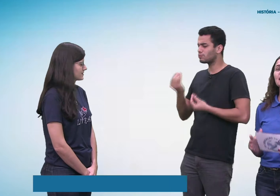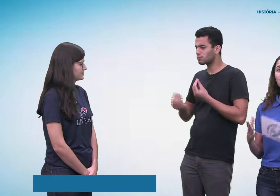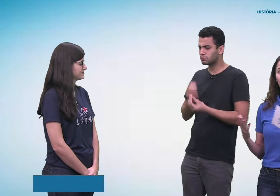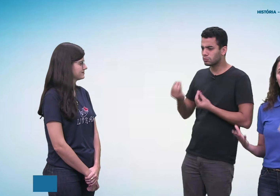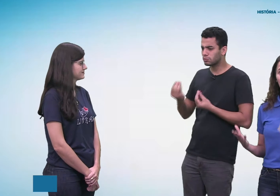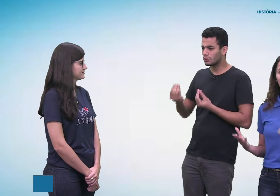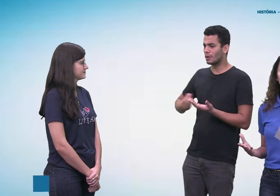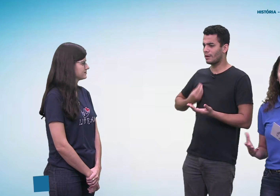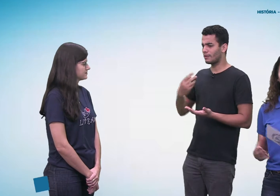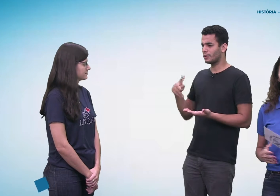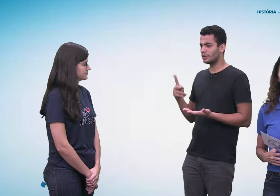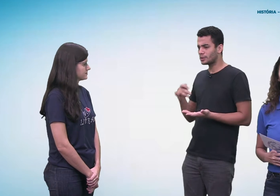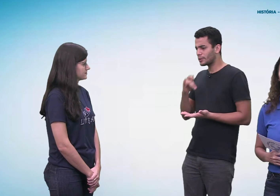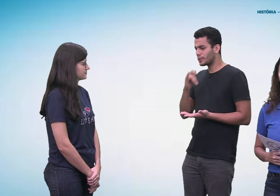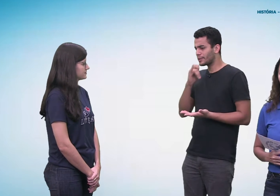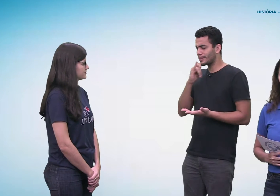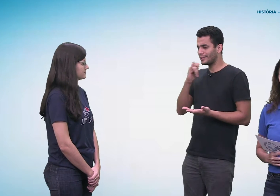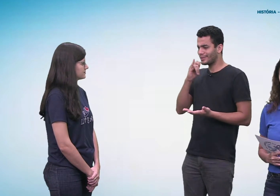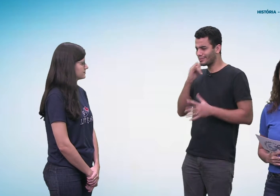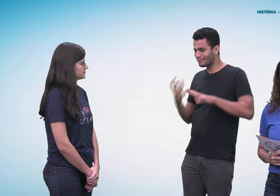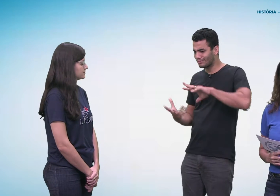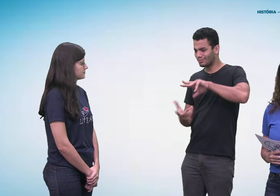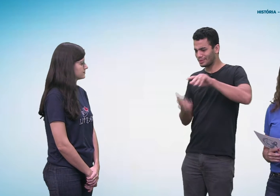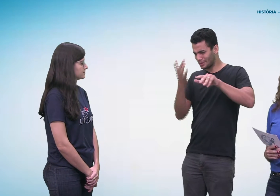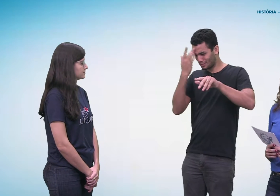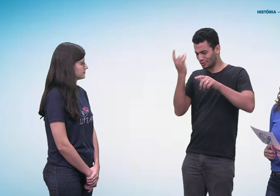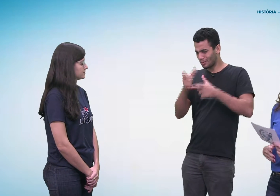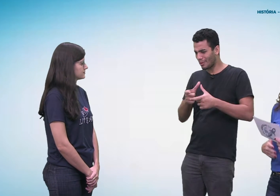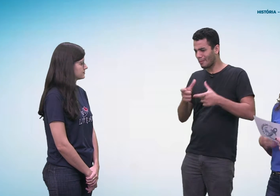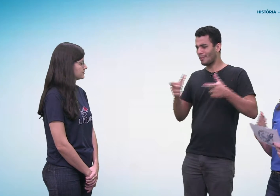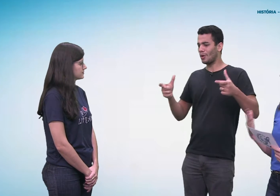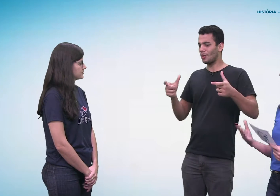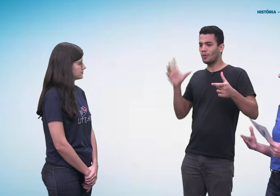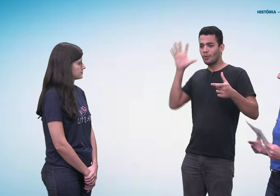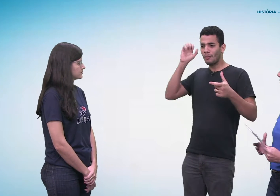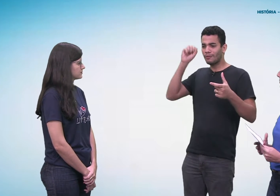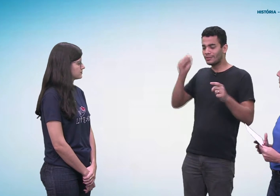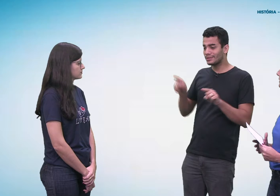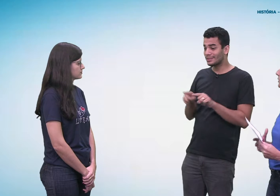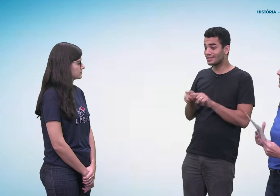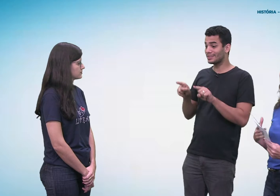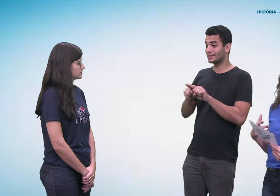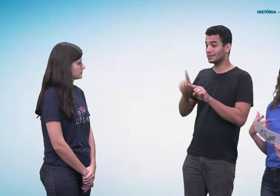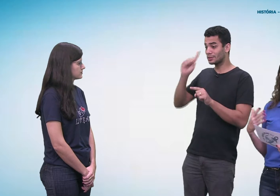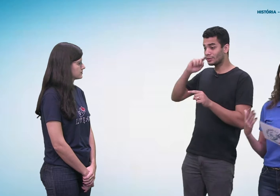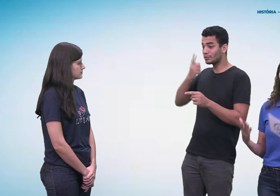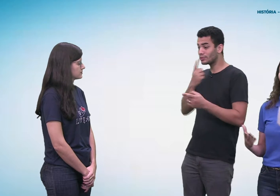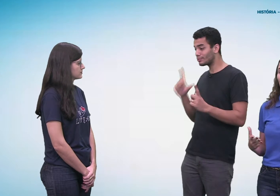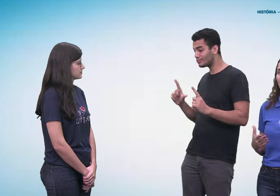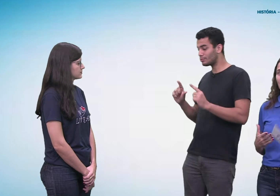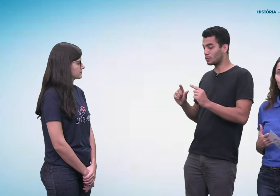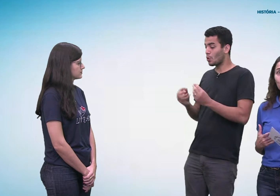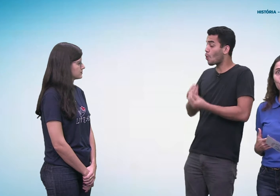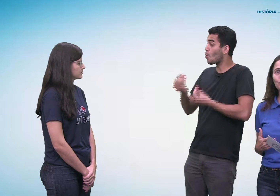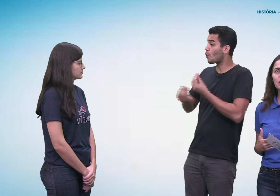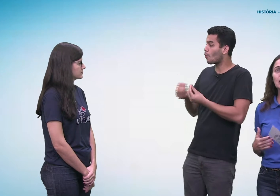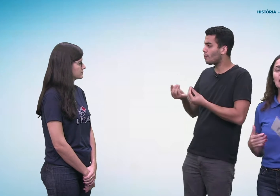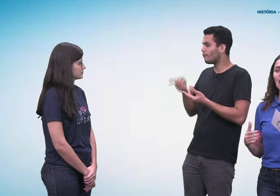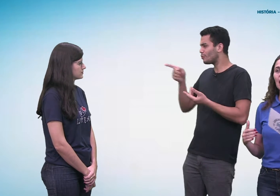essa vida nesse mundo dos surdos, e como é a história um pouco da Luísa. A Luísa já nasceu surda, a